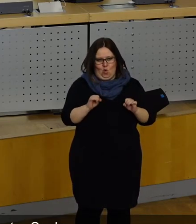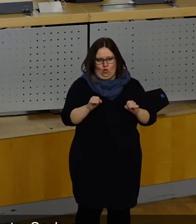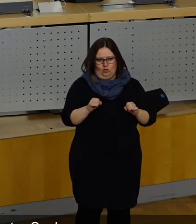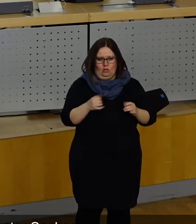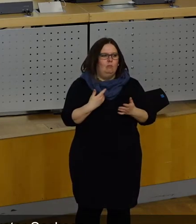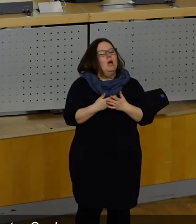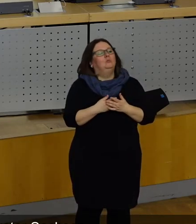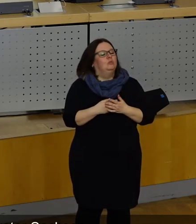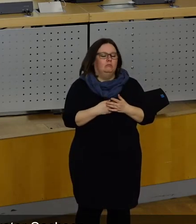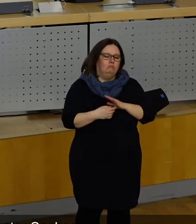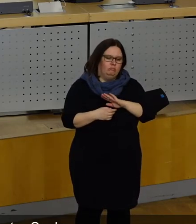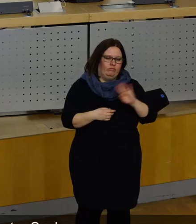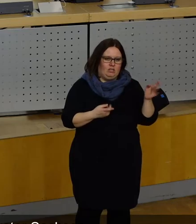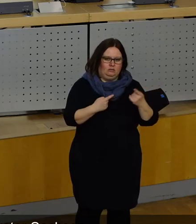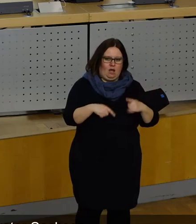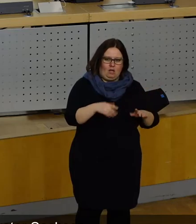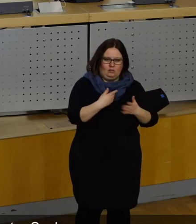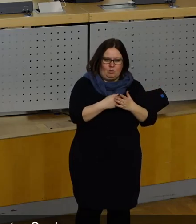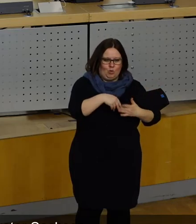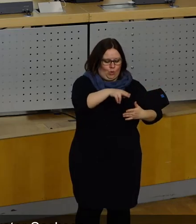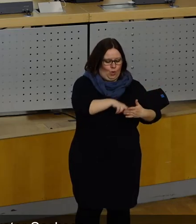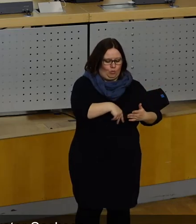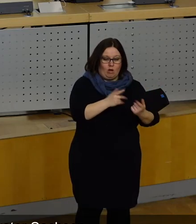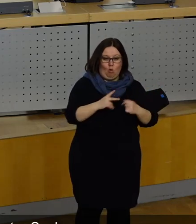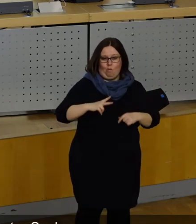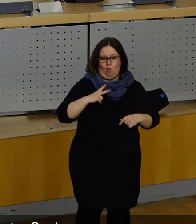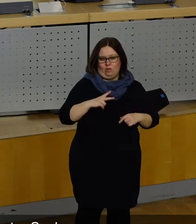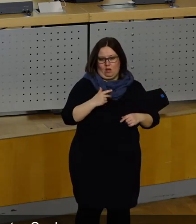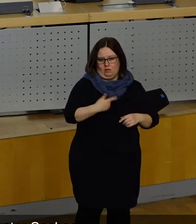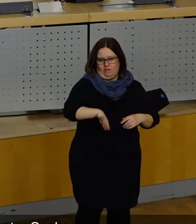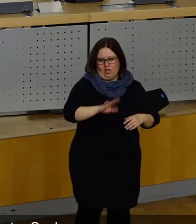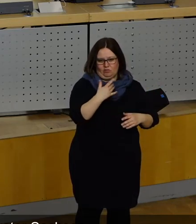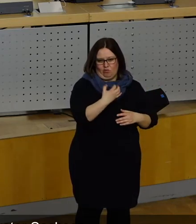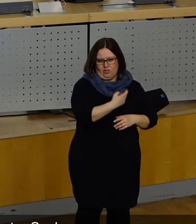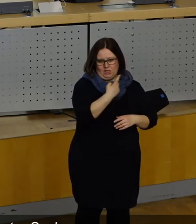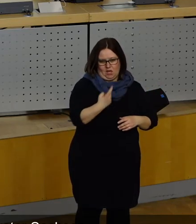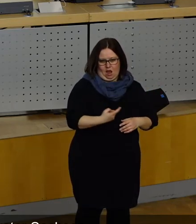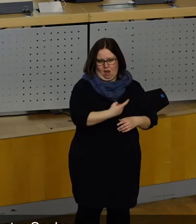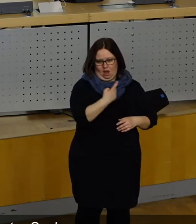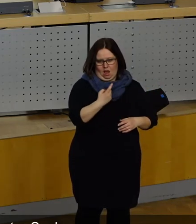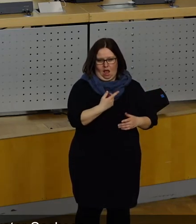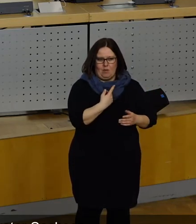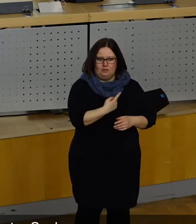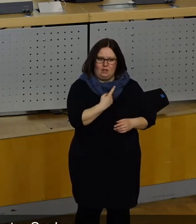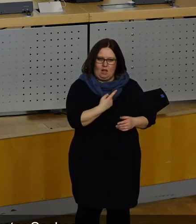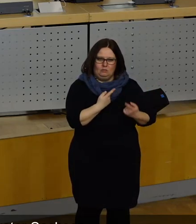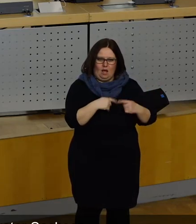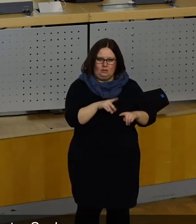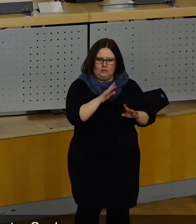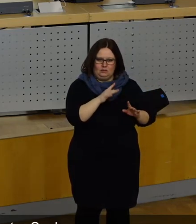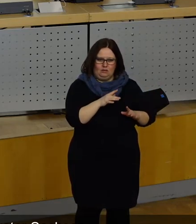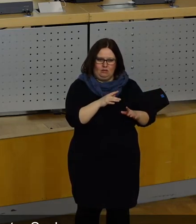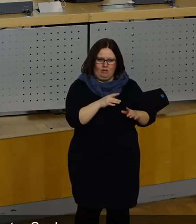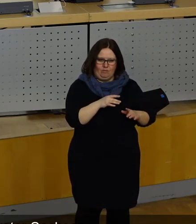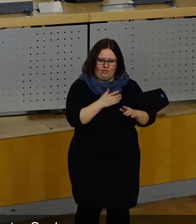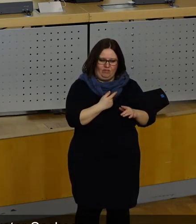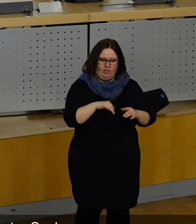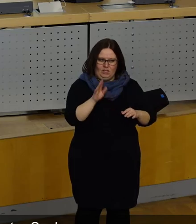Städten in den alten Bundesländern, wenn man an Nürnberg denkt, was auch modern aufgebaut wurde im Stile der 50er Jahre, aber auf der